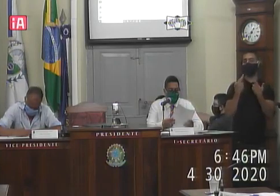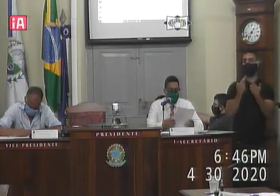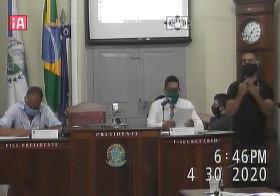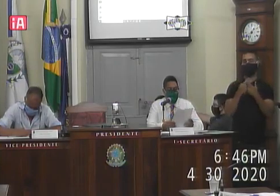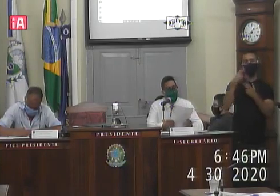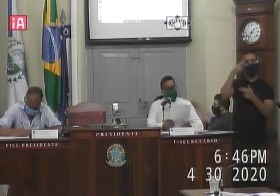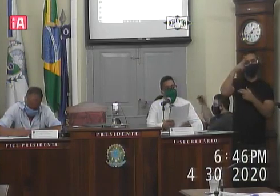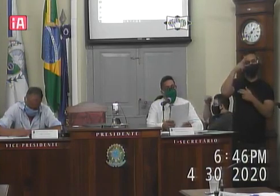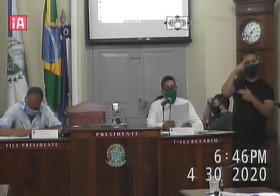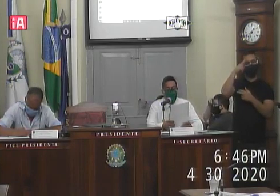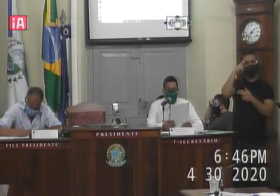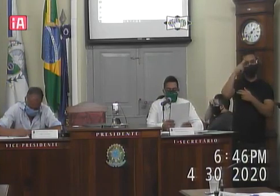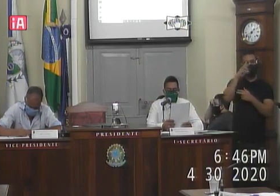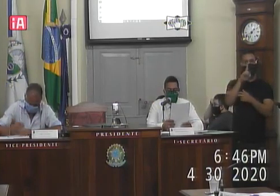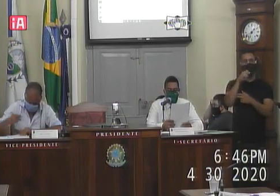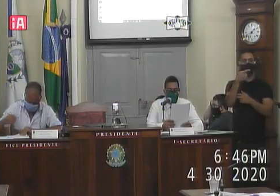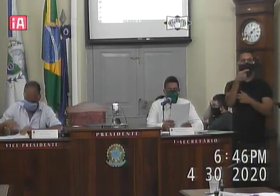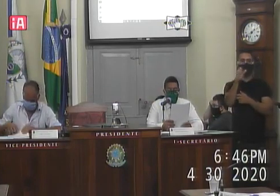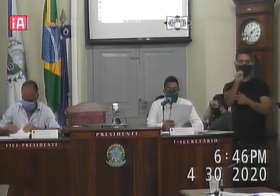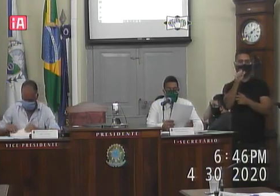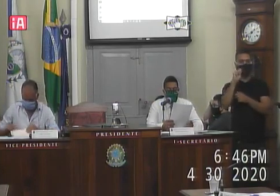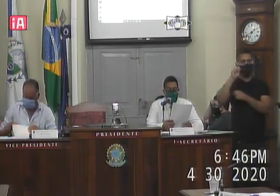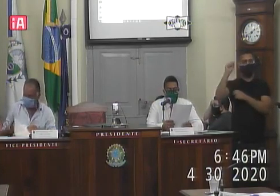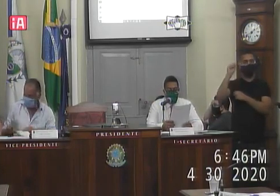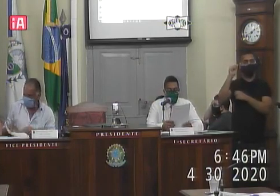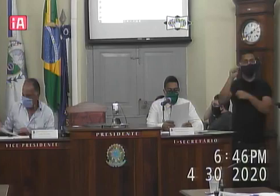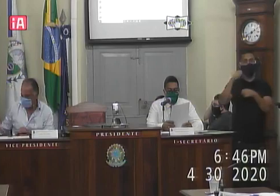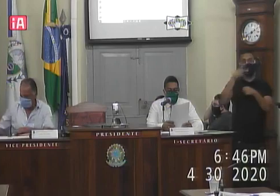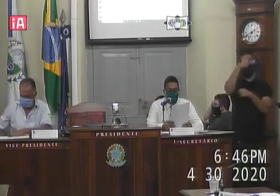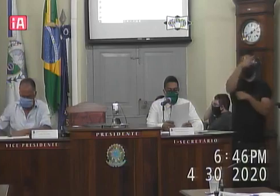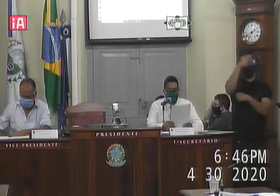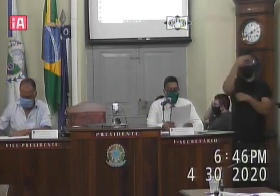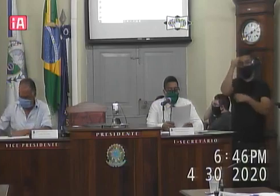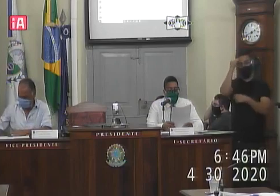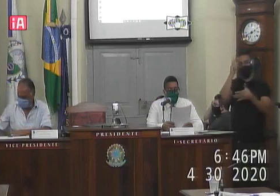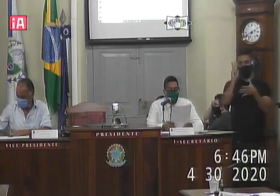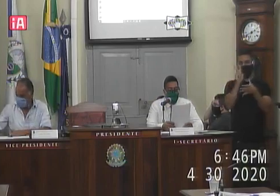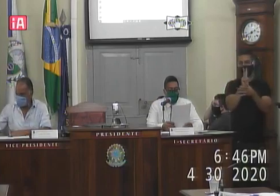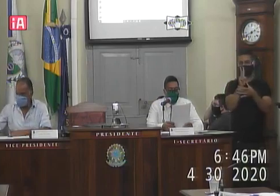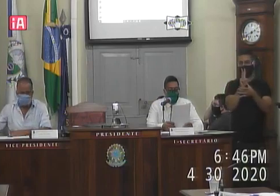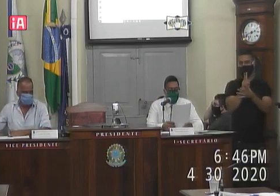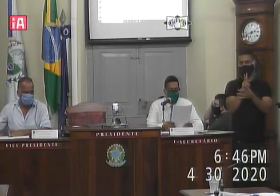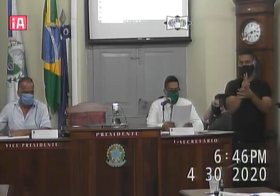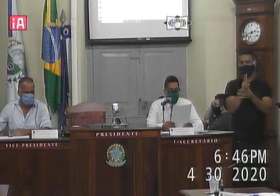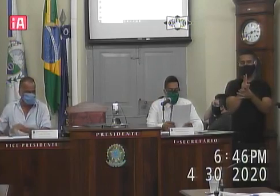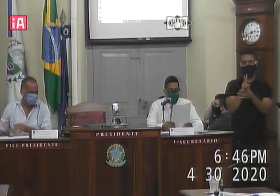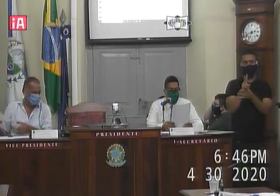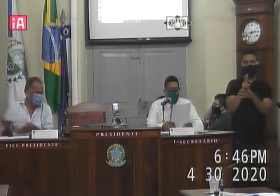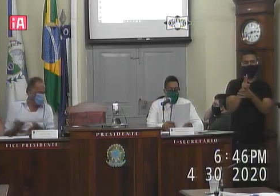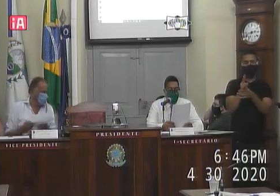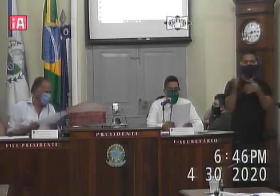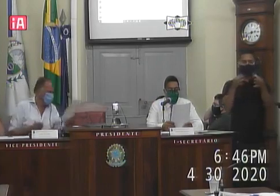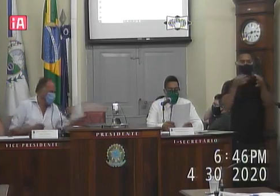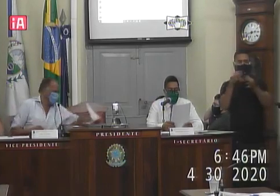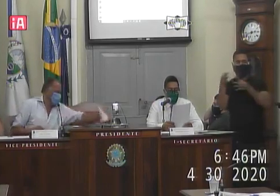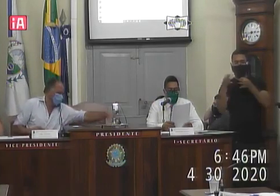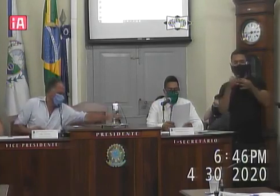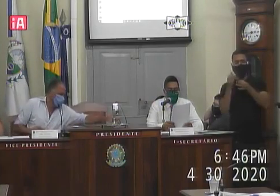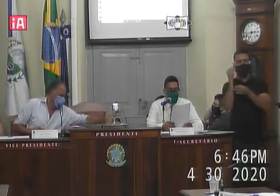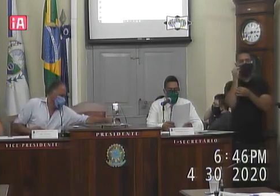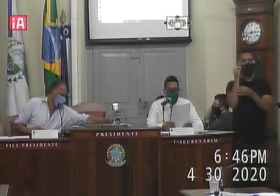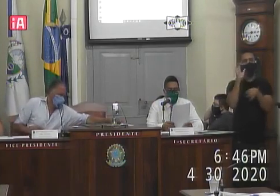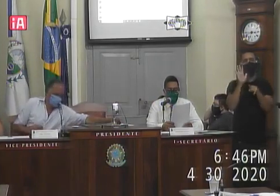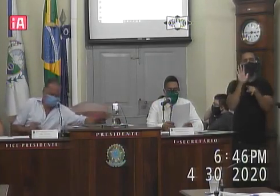na segunda-feira, 28 de abril, na Prefeitura Municipal, algumas sugestões em